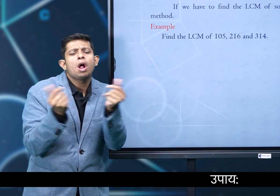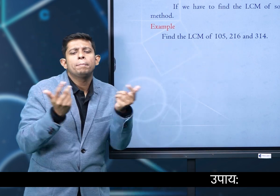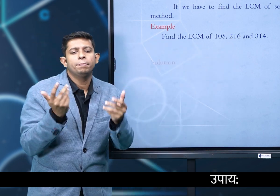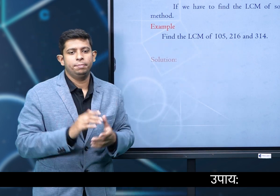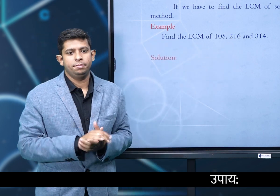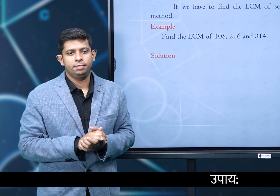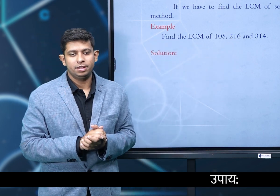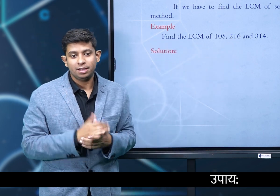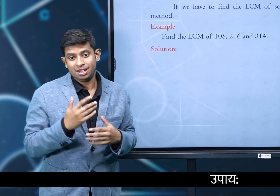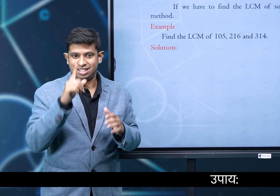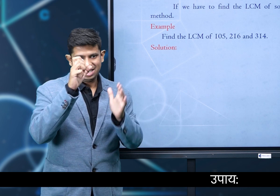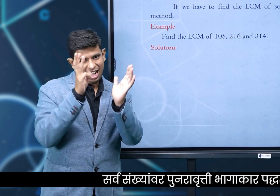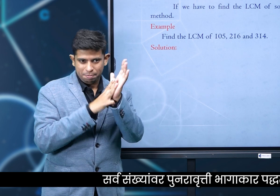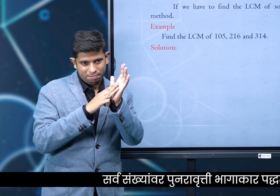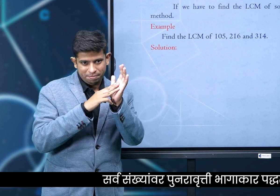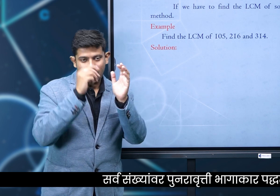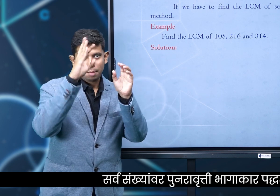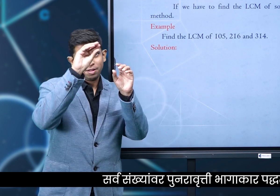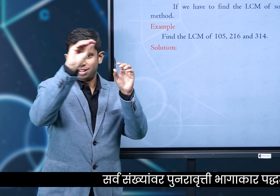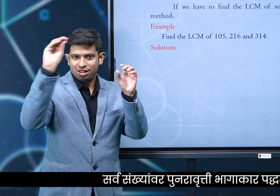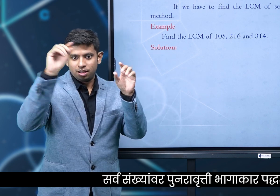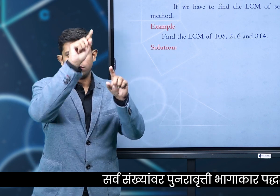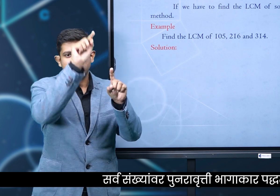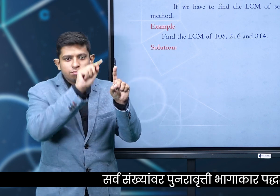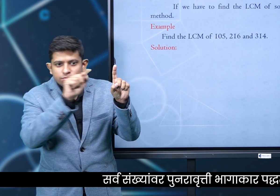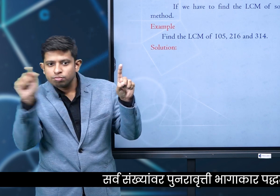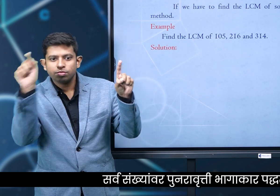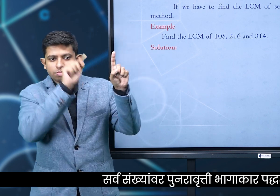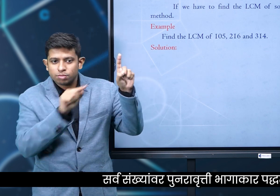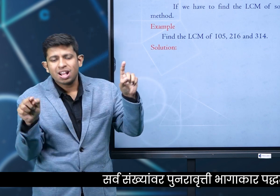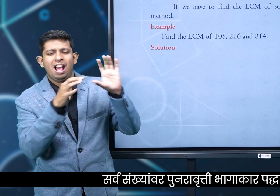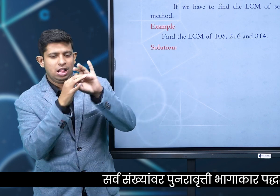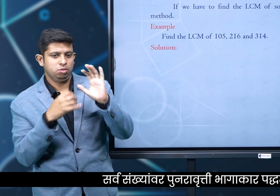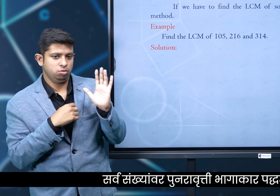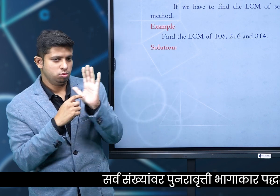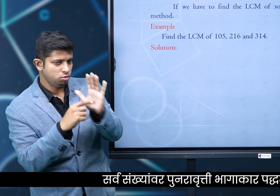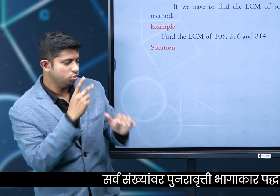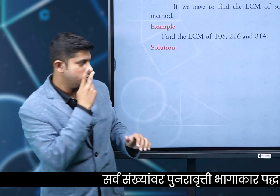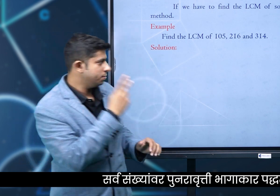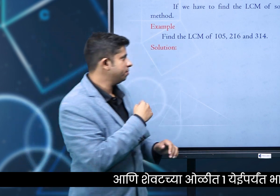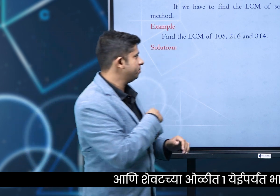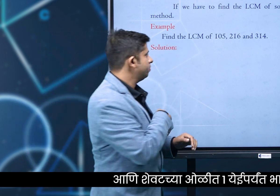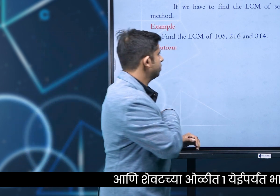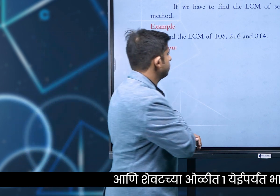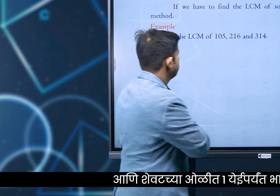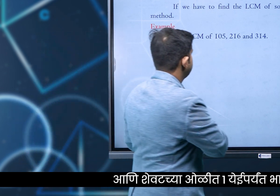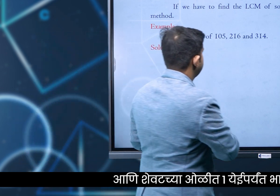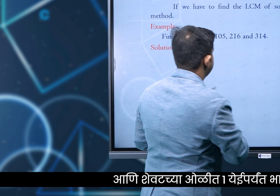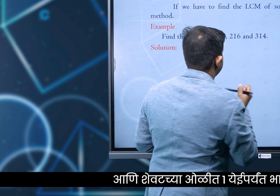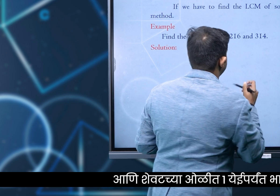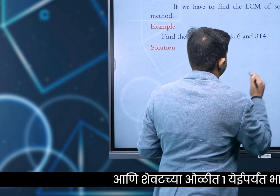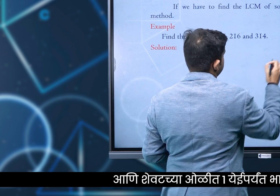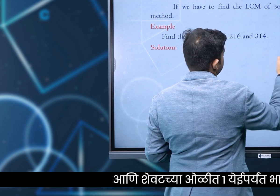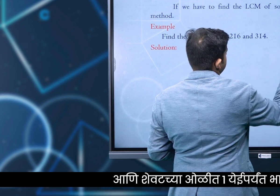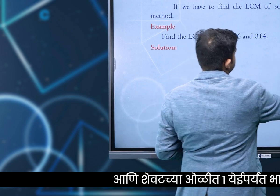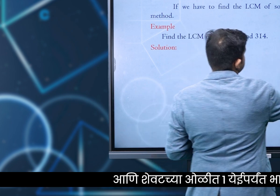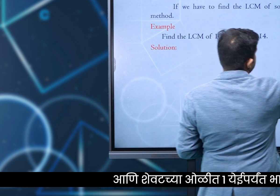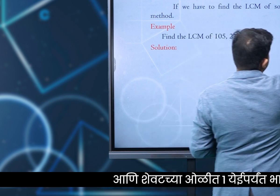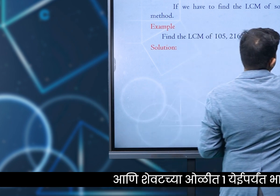उपाय. इतर संख्यांवर पुनरावृत्ती भागाकार पद्धत एकत्र वापरा आणि शेवटच्या ओळीत 1 येईपर्यंत